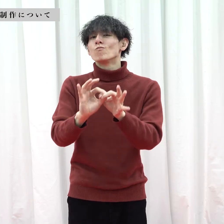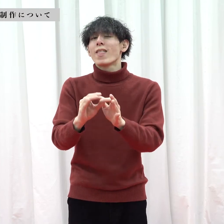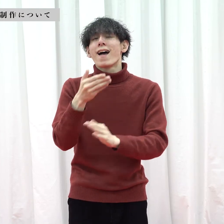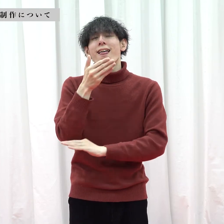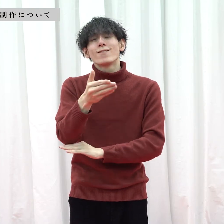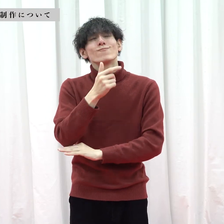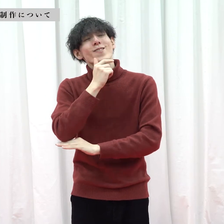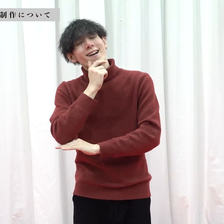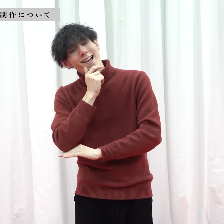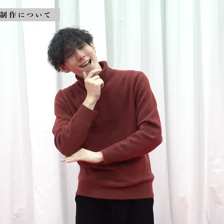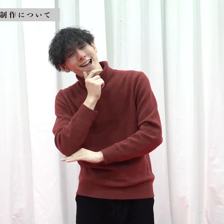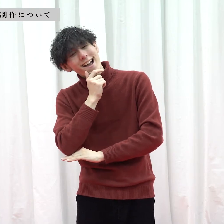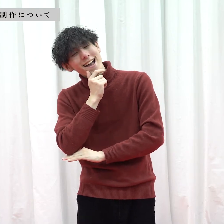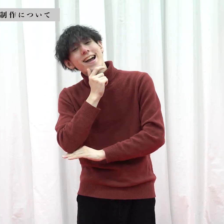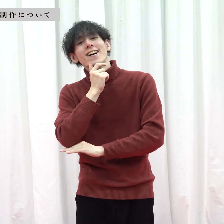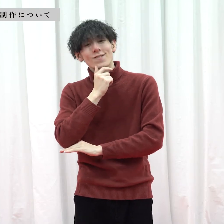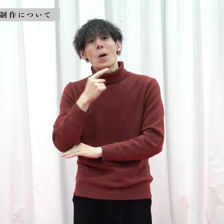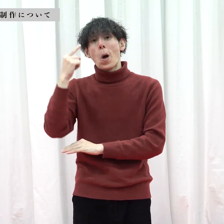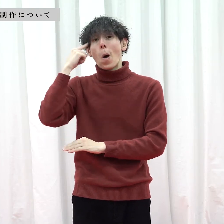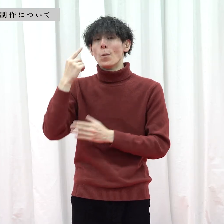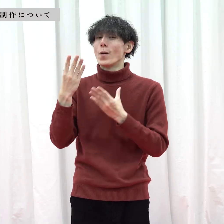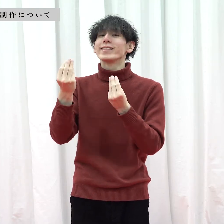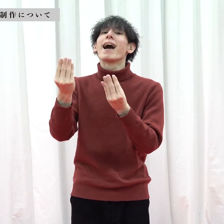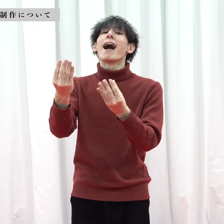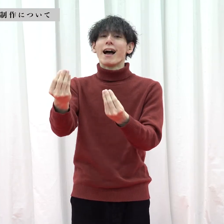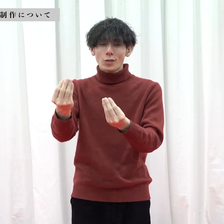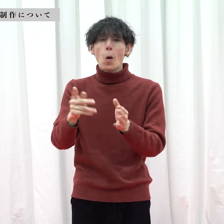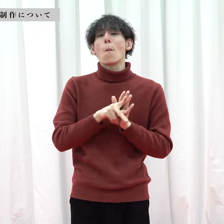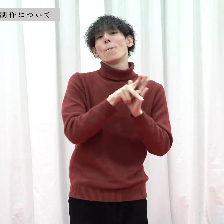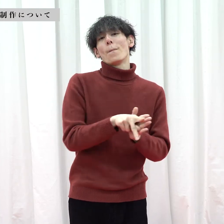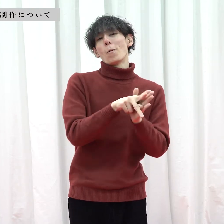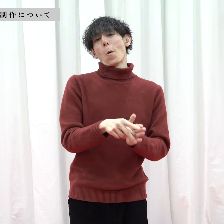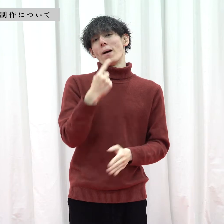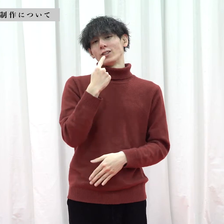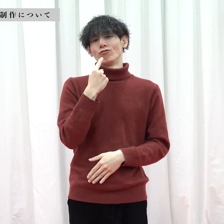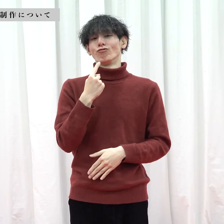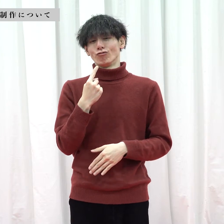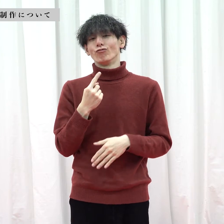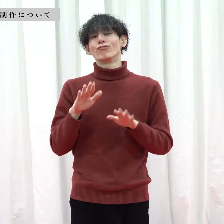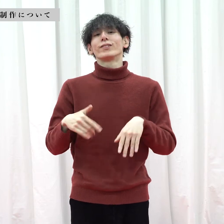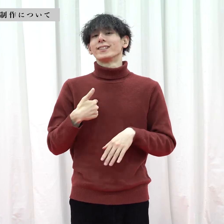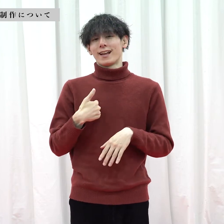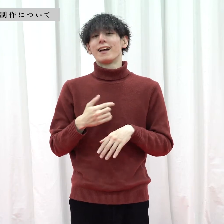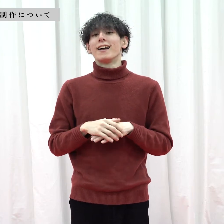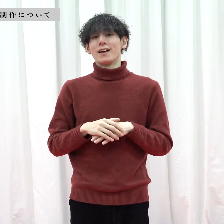ということをどんなふうに伝えられるのかなというふうに思いながらパフォーマンスしました。